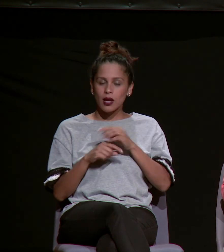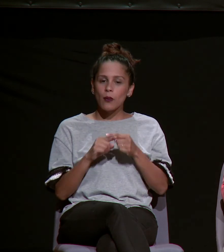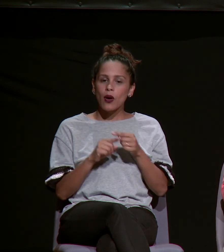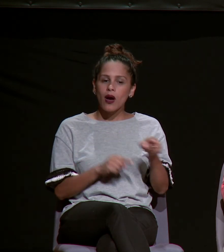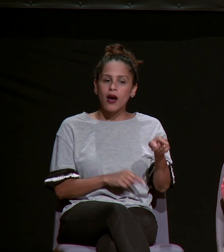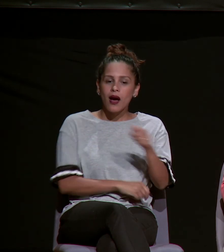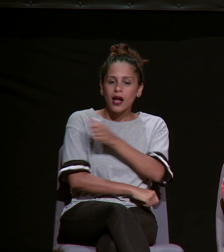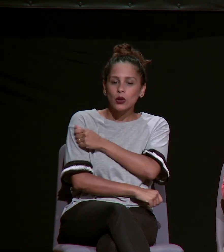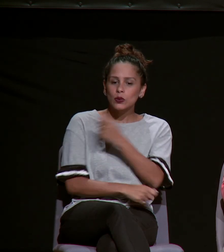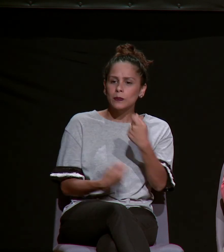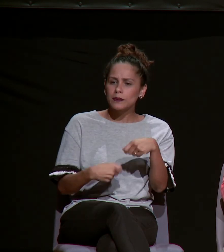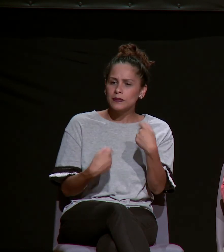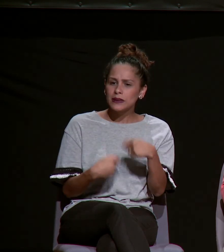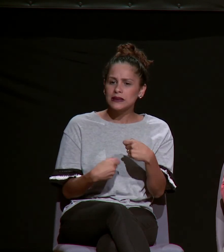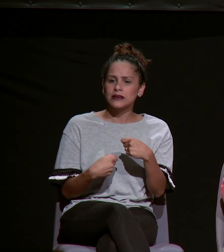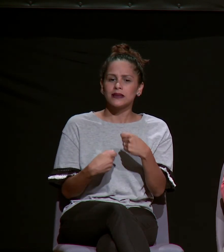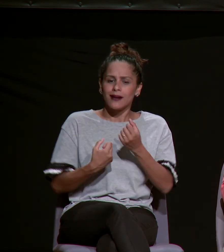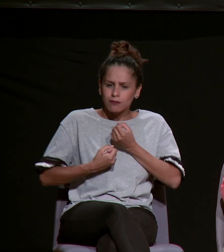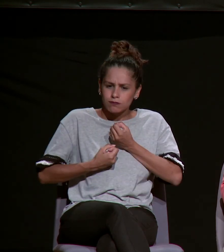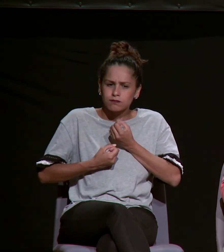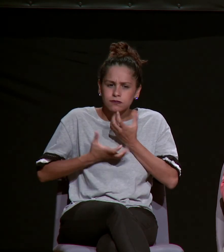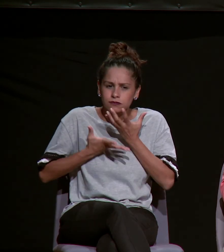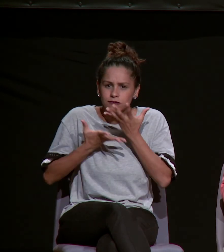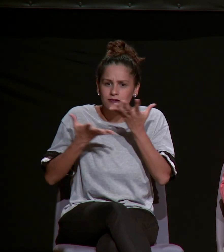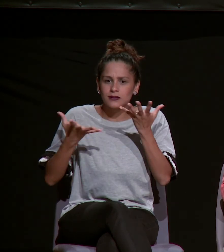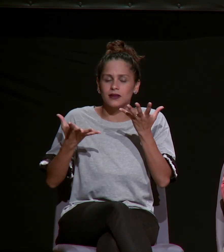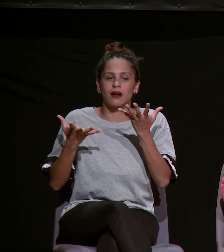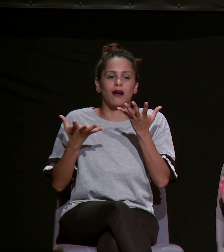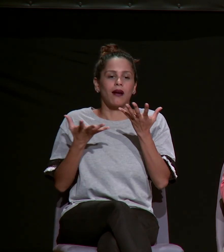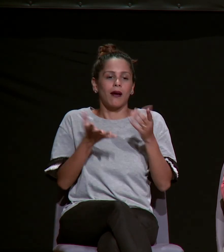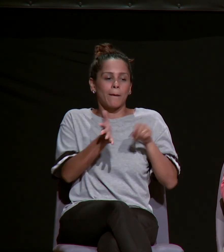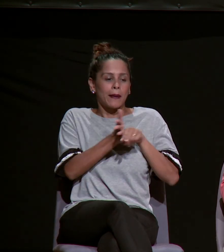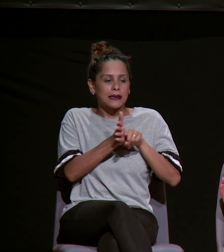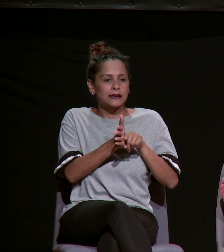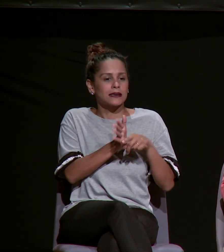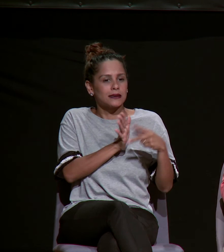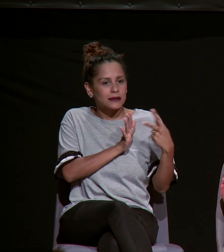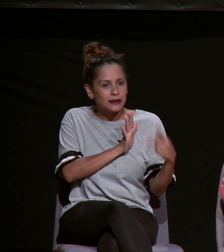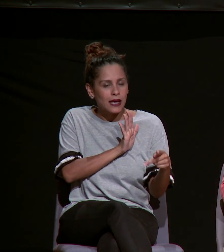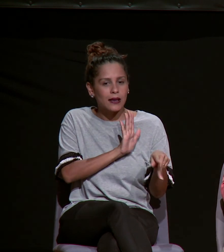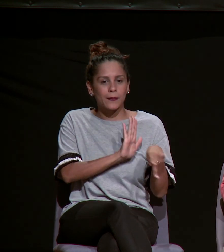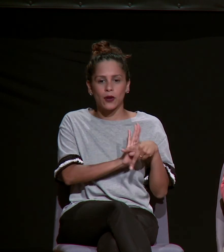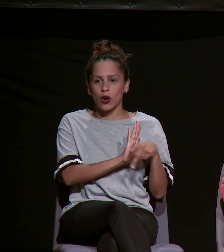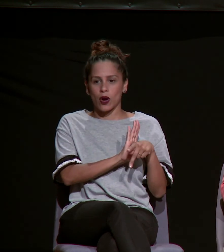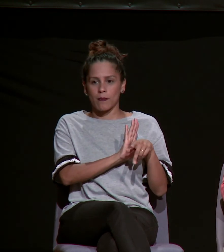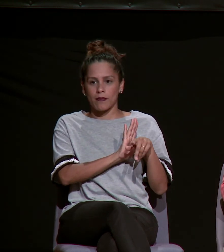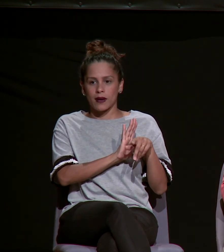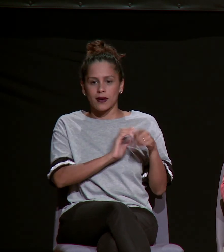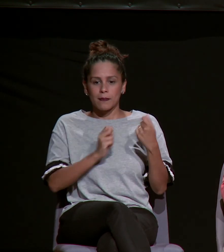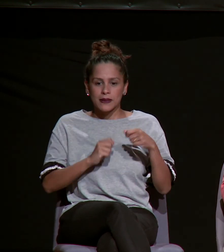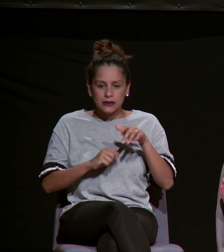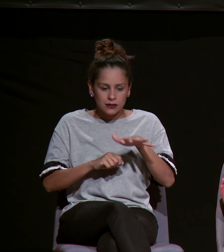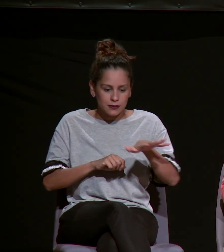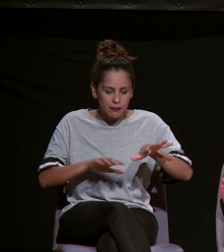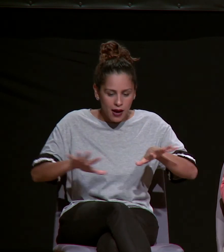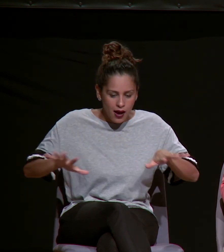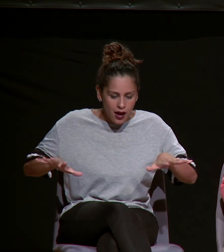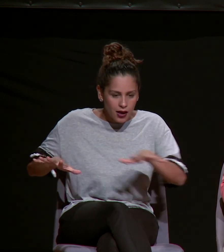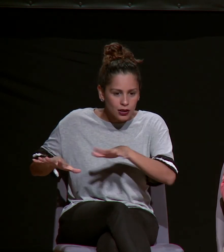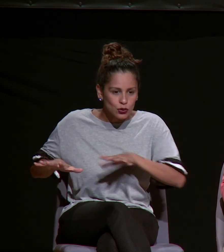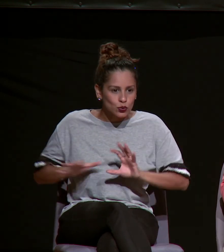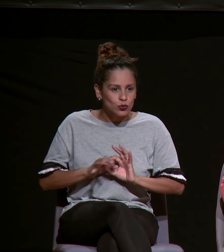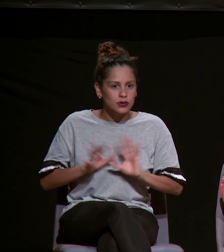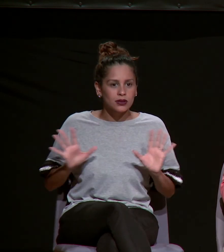se manifestar, ele precisa de espaço para ele fazer a pesquisa. Enfim, são essas coisas sutis que são do cotidiano do professor, e eu pensei, bom, minha